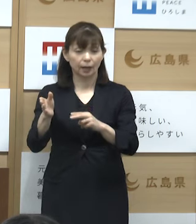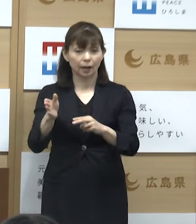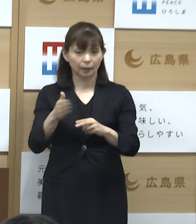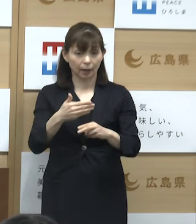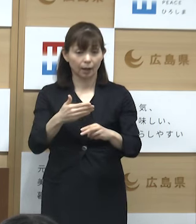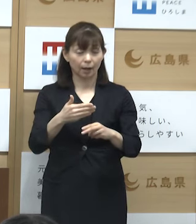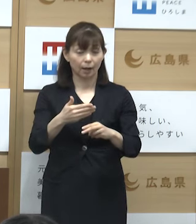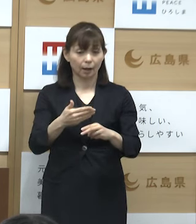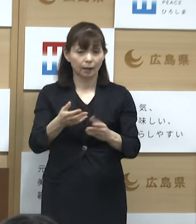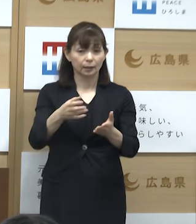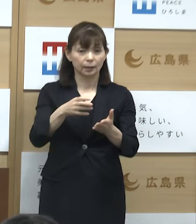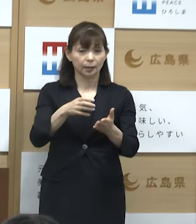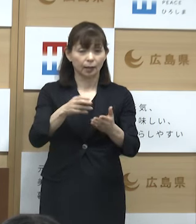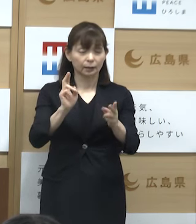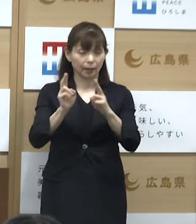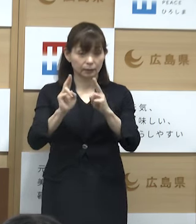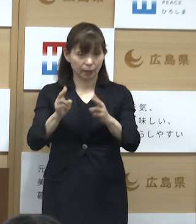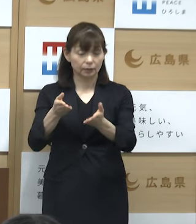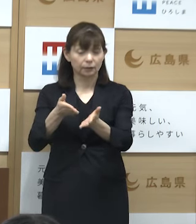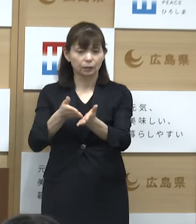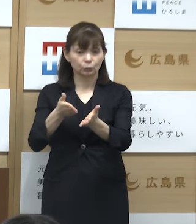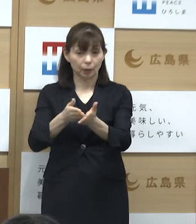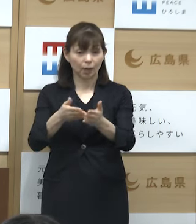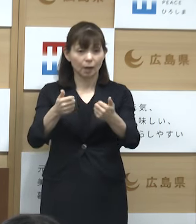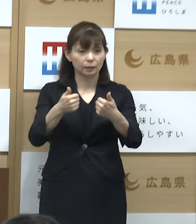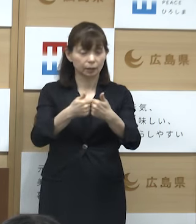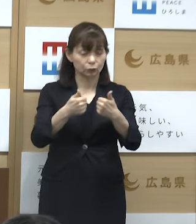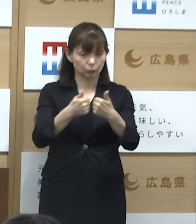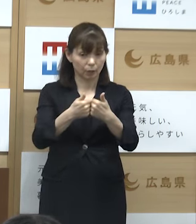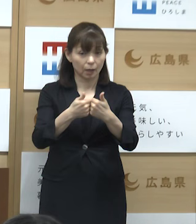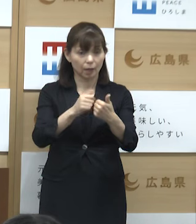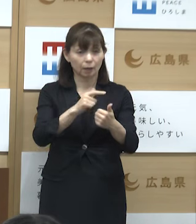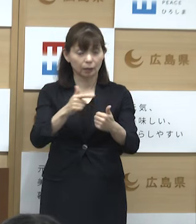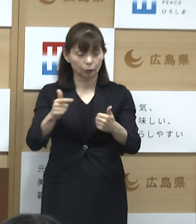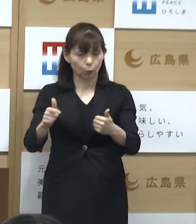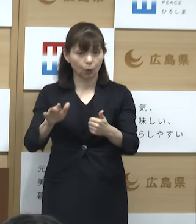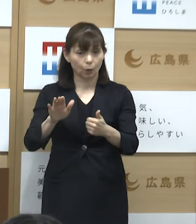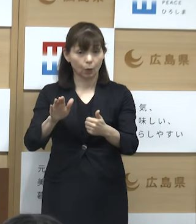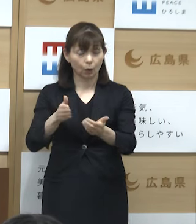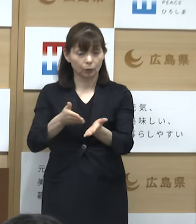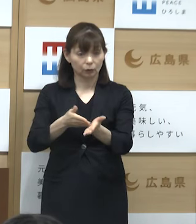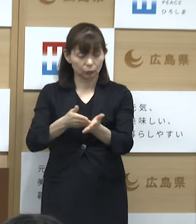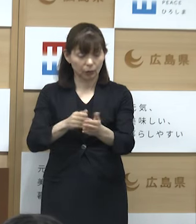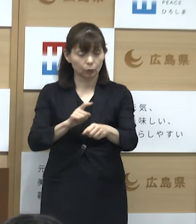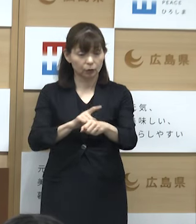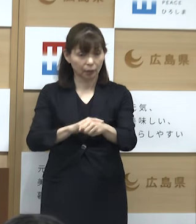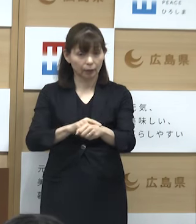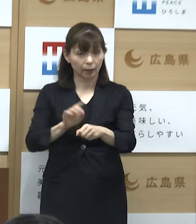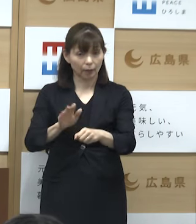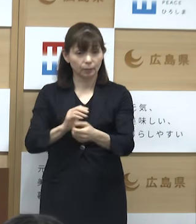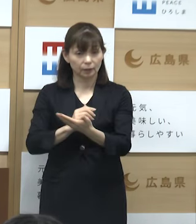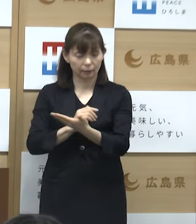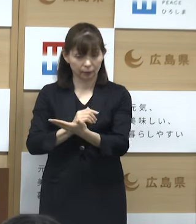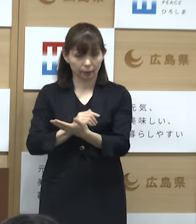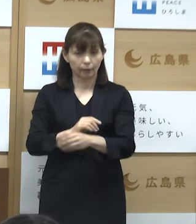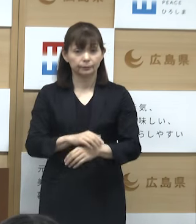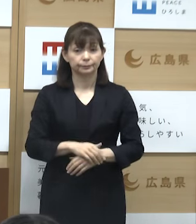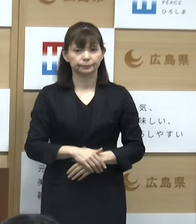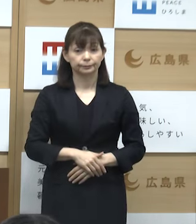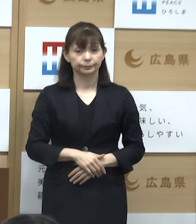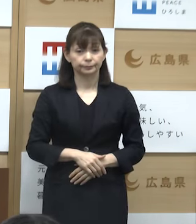談していくということでしたけど、説明や協議の相談というものがあったのかというのをまずお伺いしたいです。